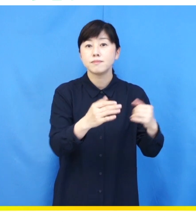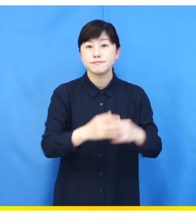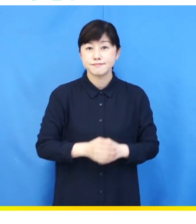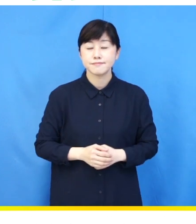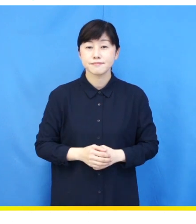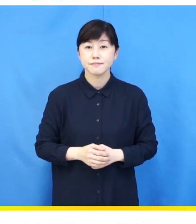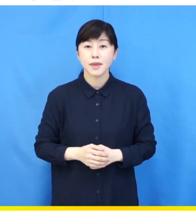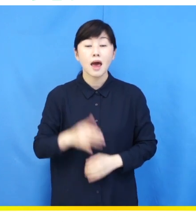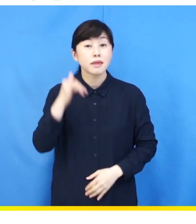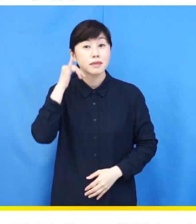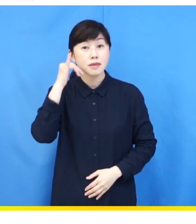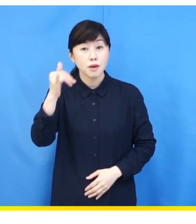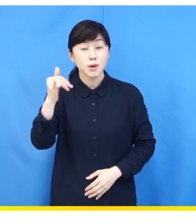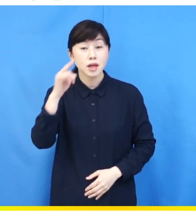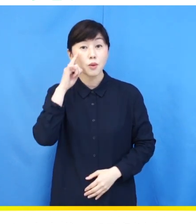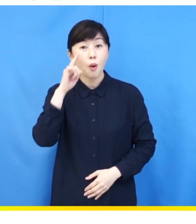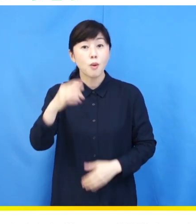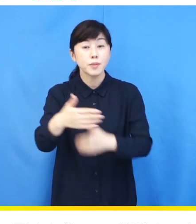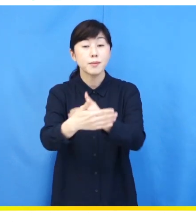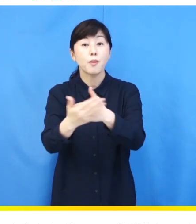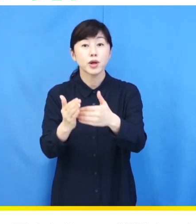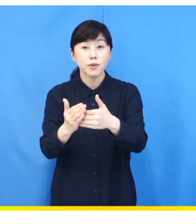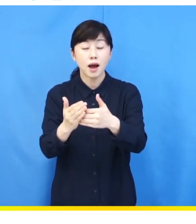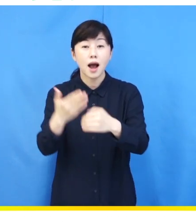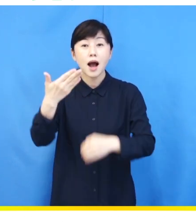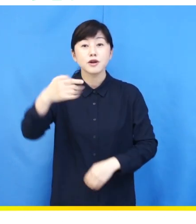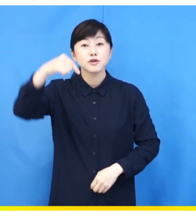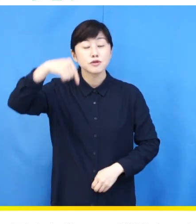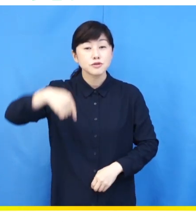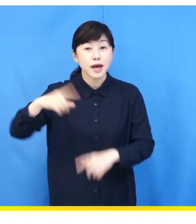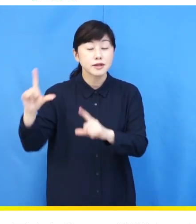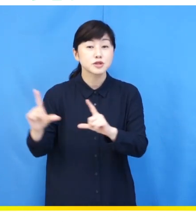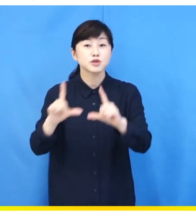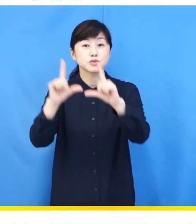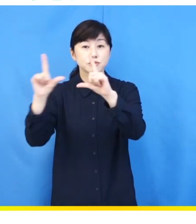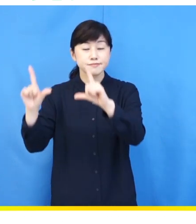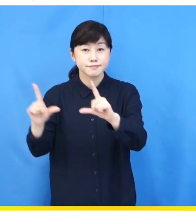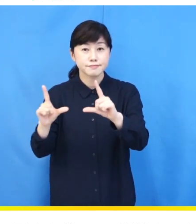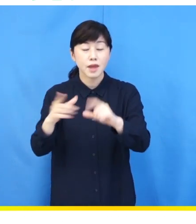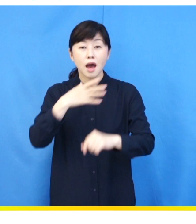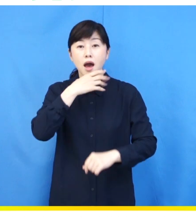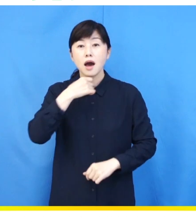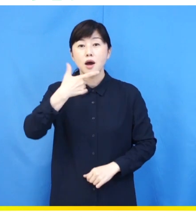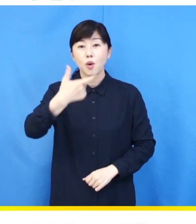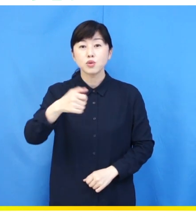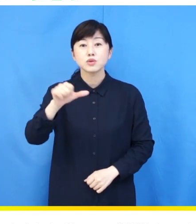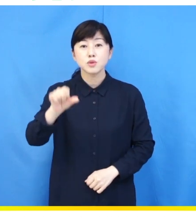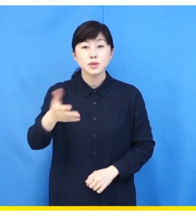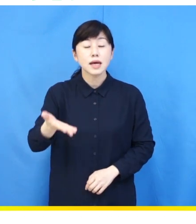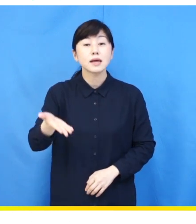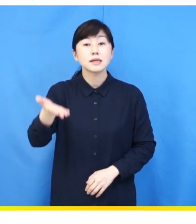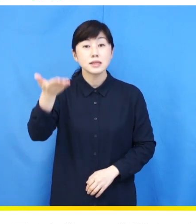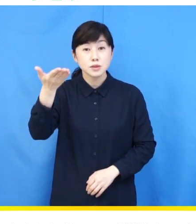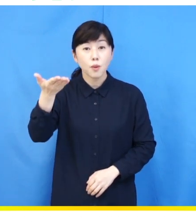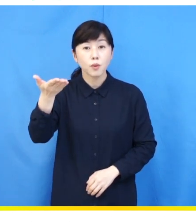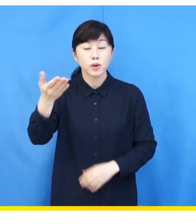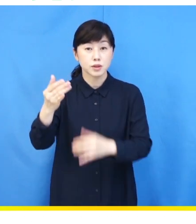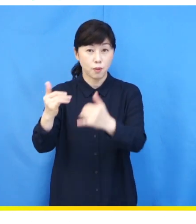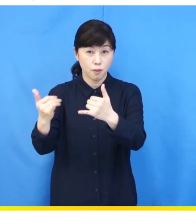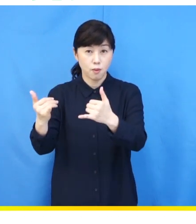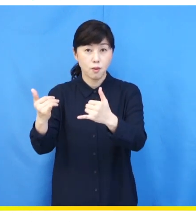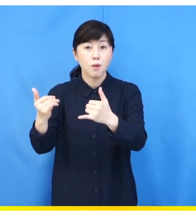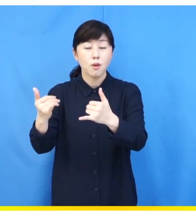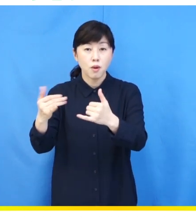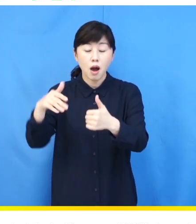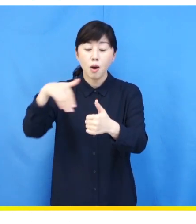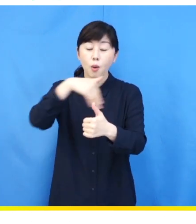電話での見守りは区内在住の65歳以上の方で一人